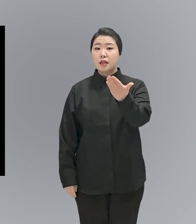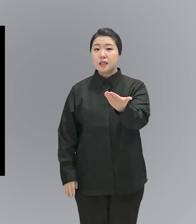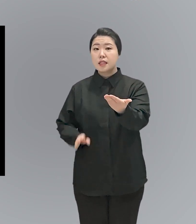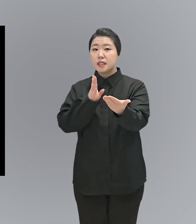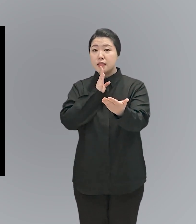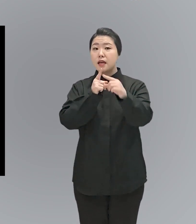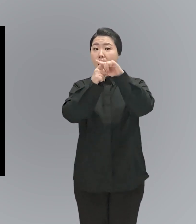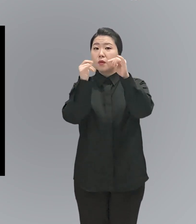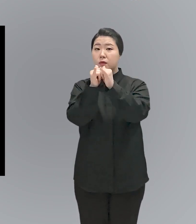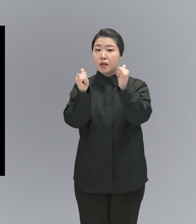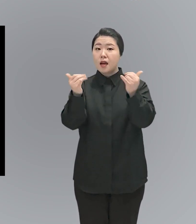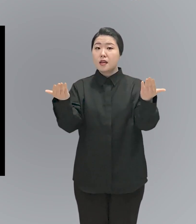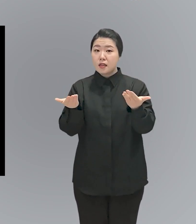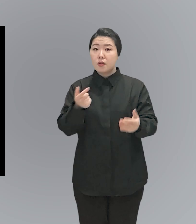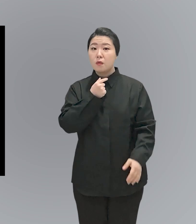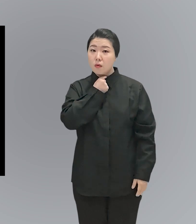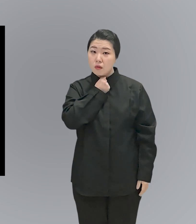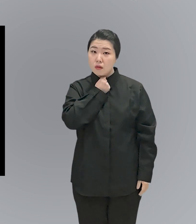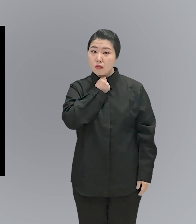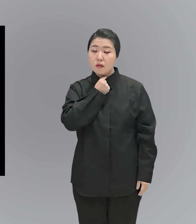당신은 진짜 간호사가 되고 싶은가요?